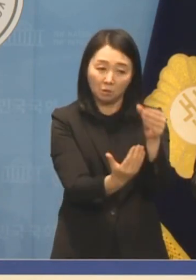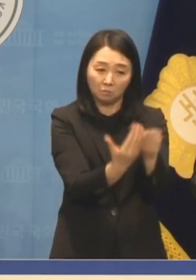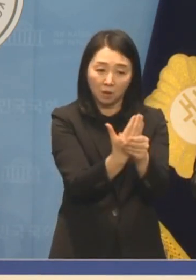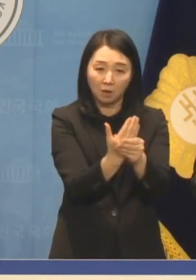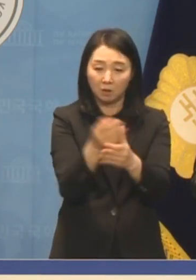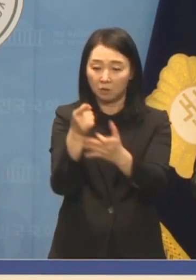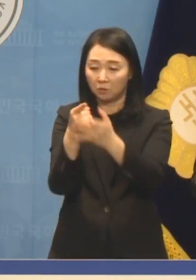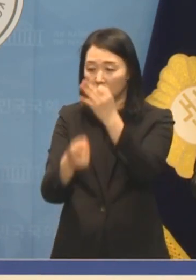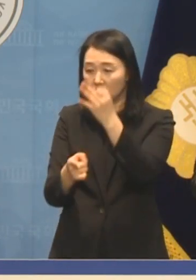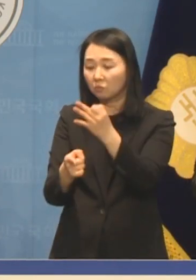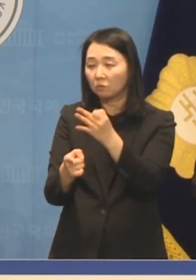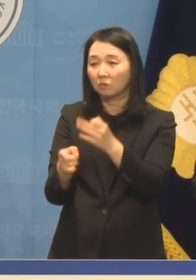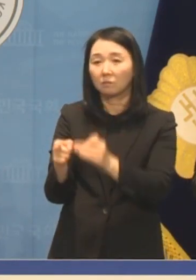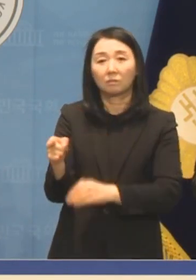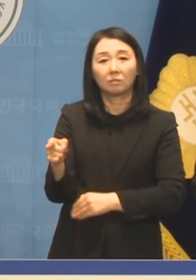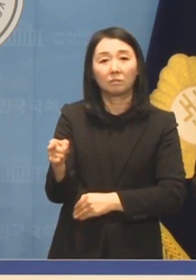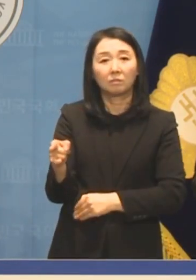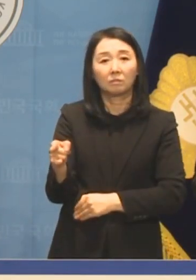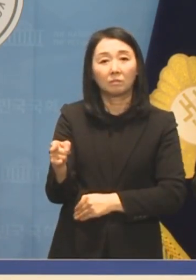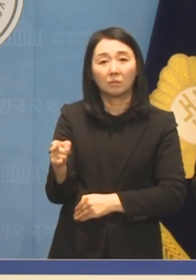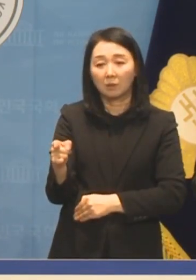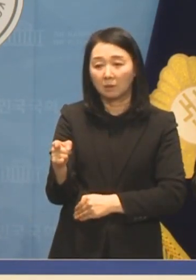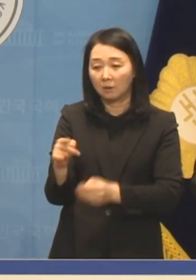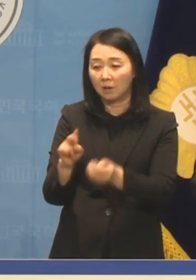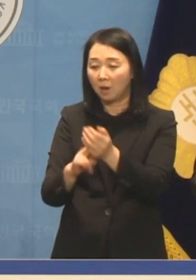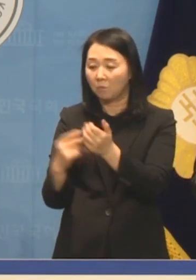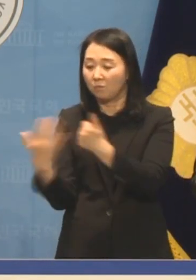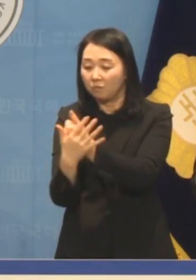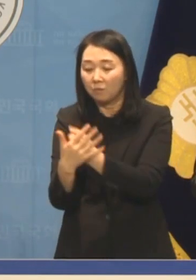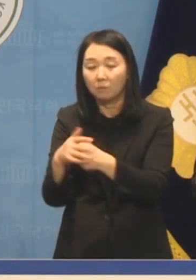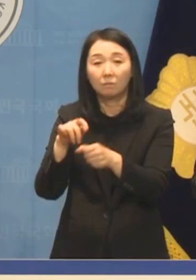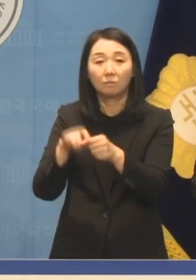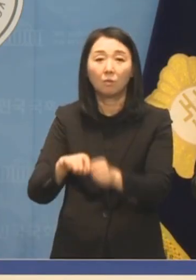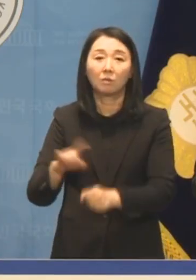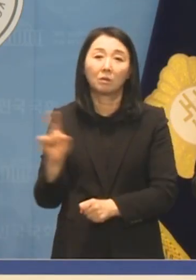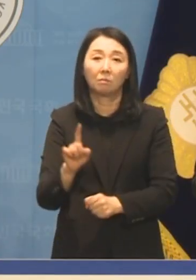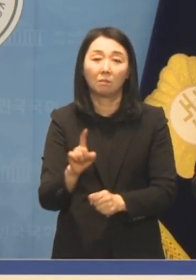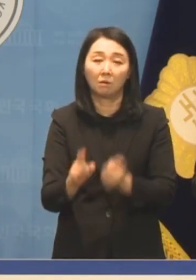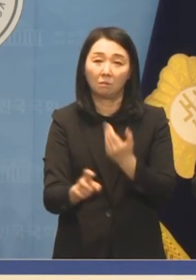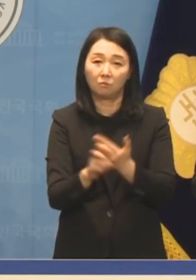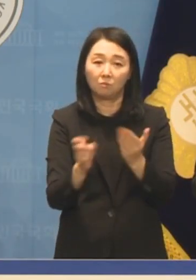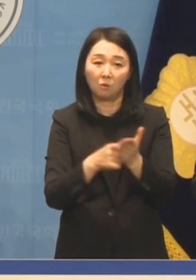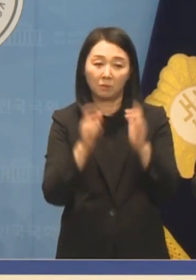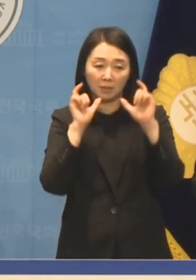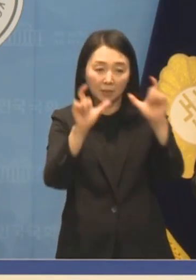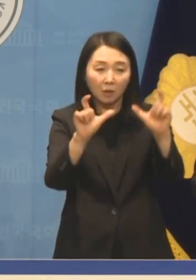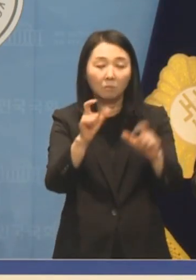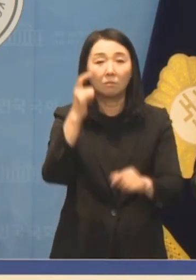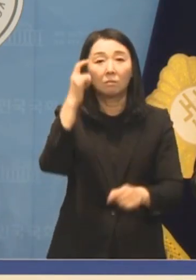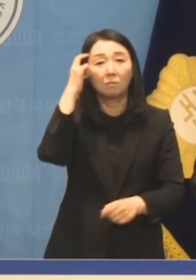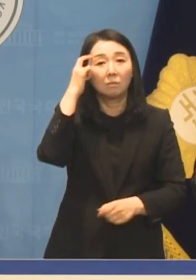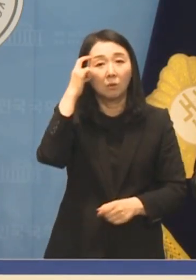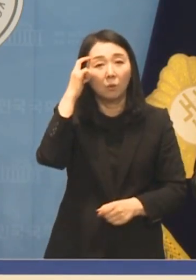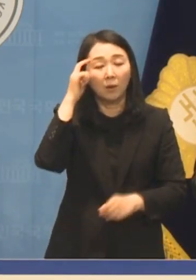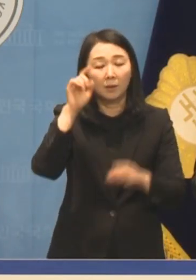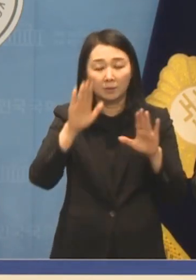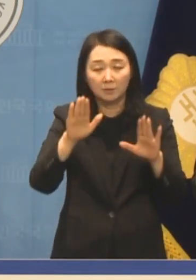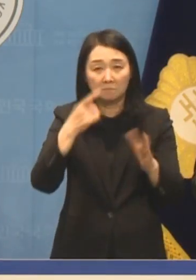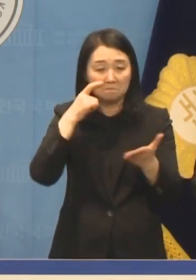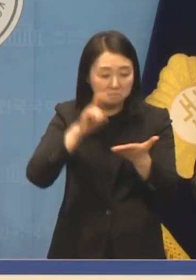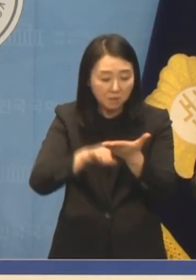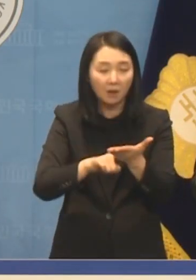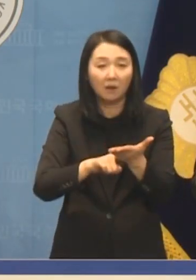윤석열 피의자가 도대체 무엇을 감추기 위해 불법 비상계엄을 선포한 것인지 밝혀낼 수